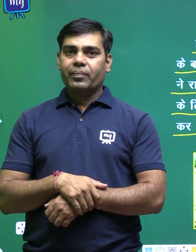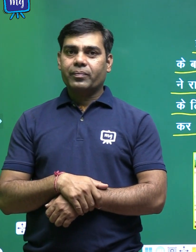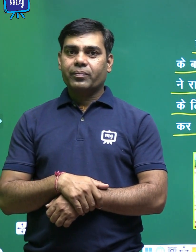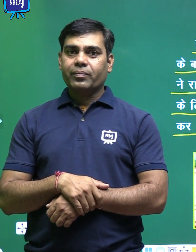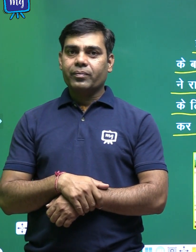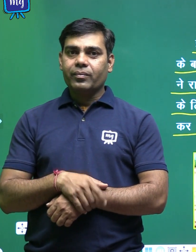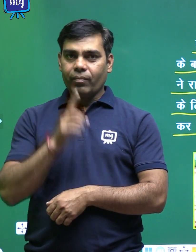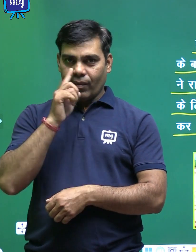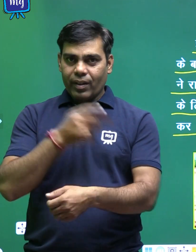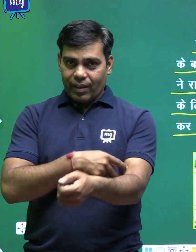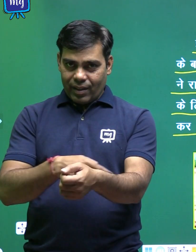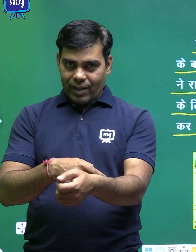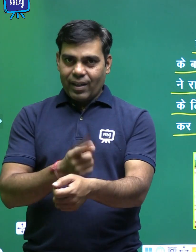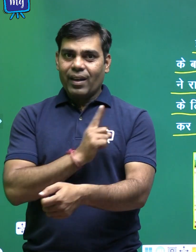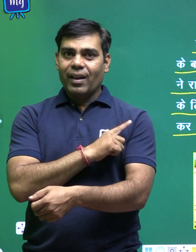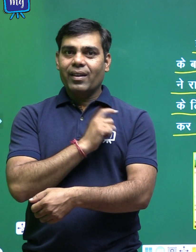पन्नाध्याय है